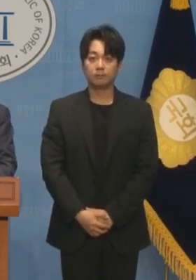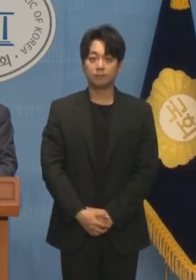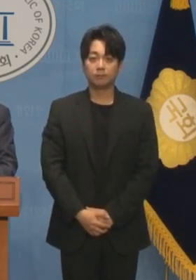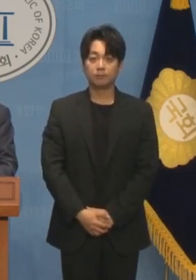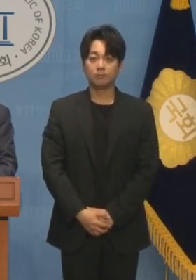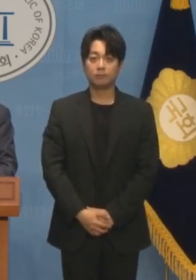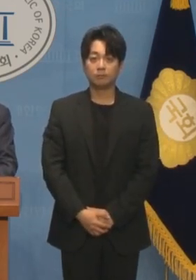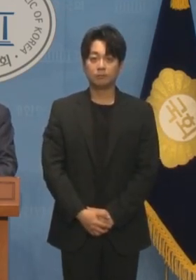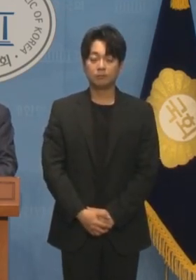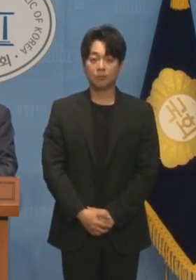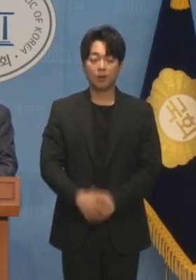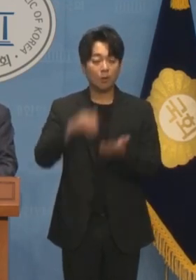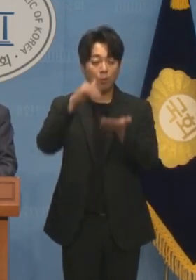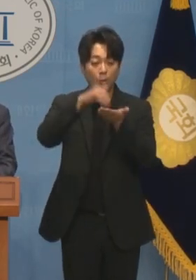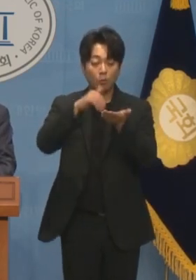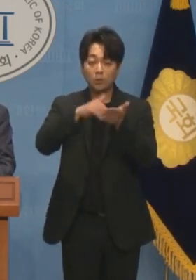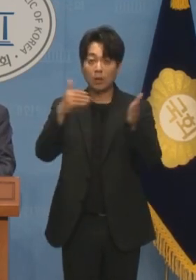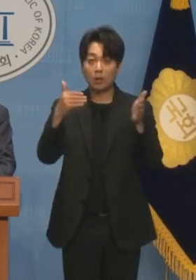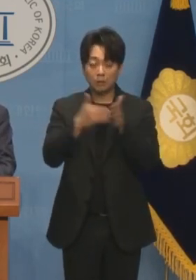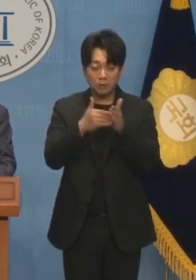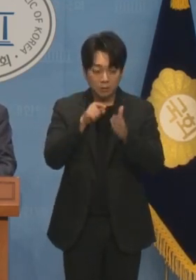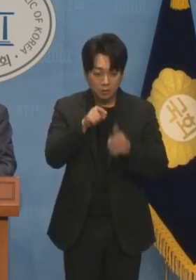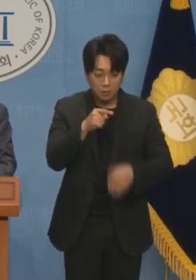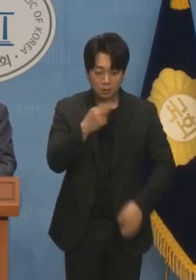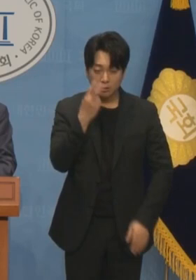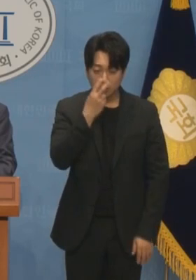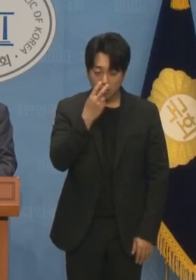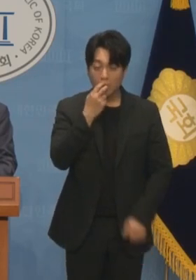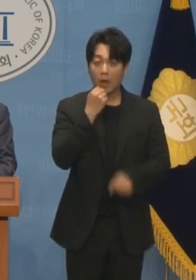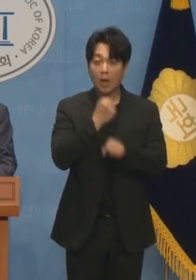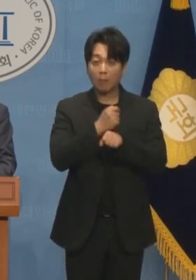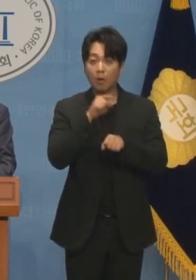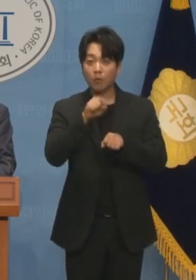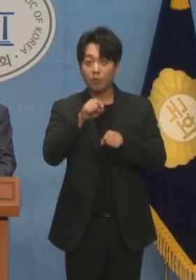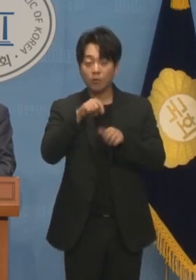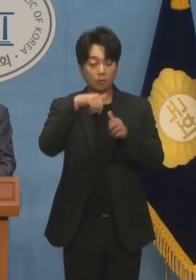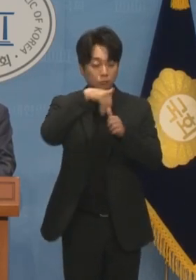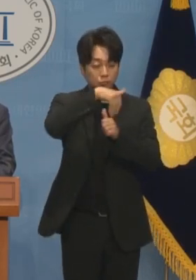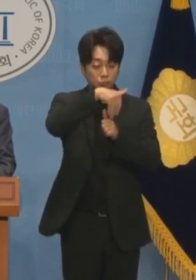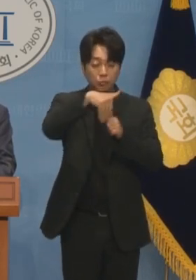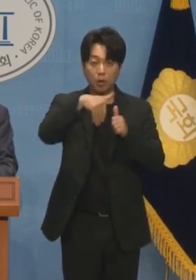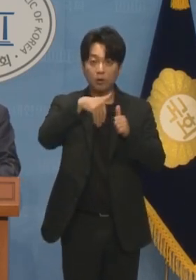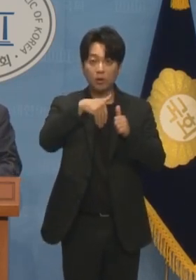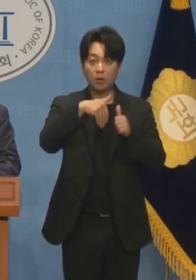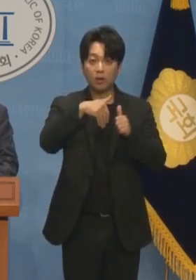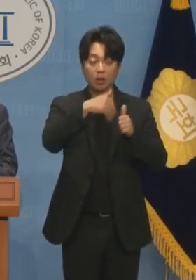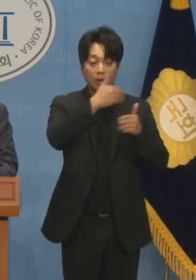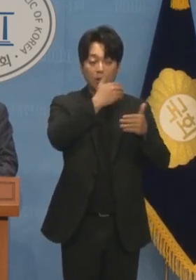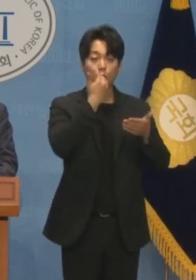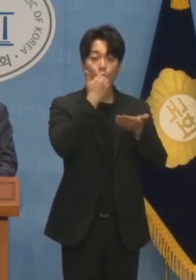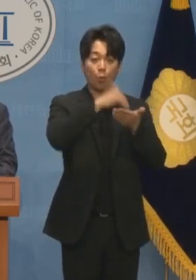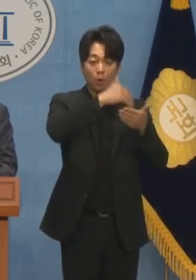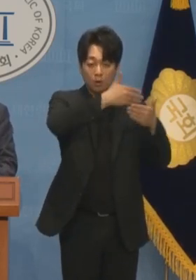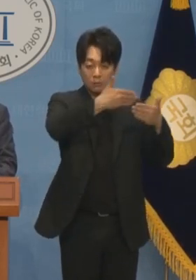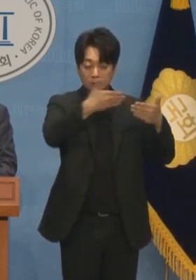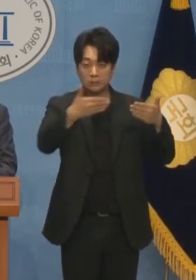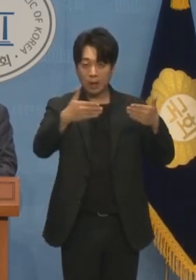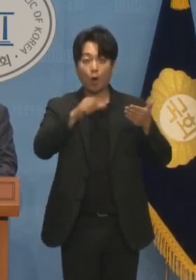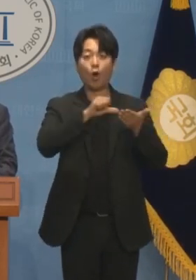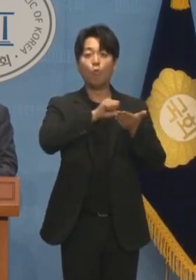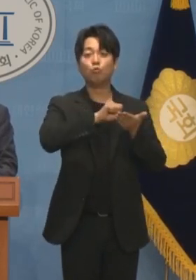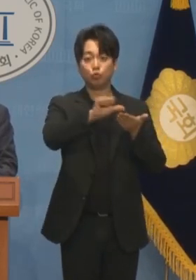결과를 표면적으로 살펴보면 벽돌 담장을 헐어버리는 작업, 건축